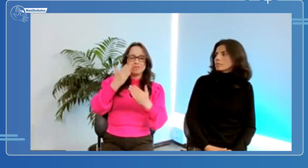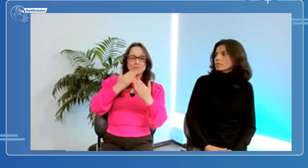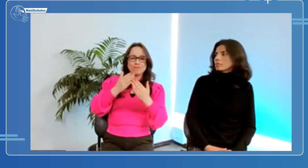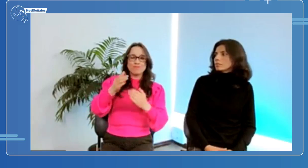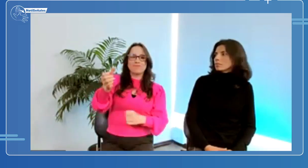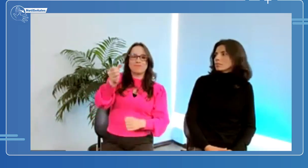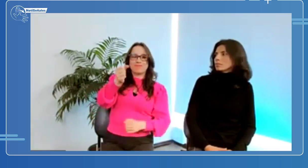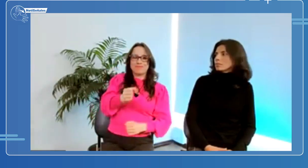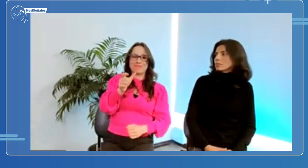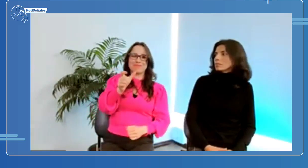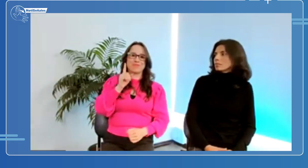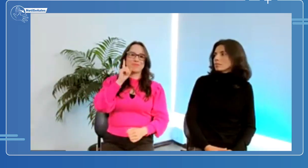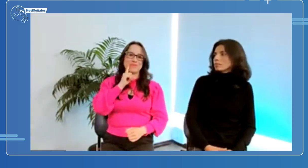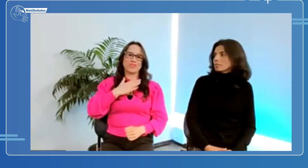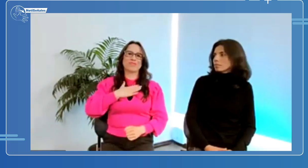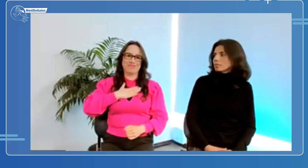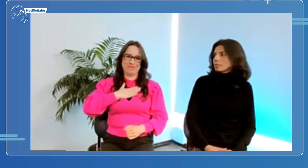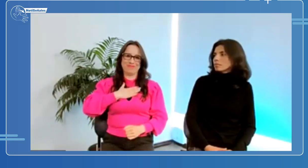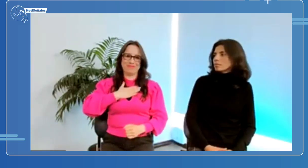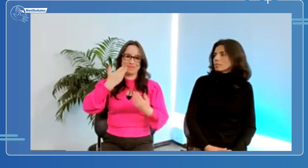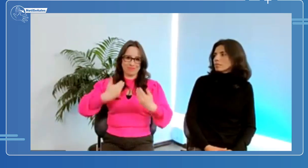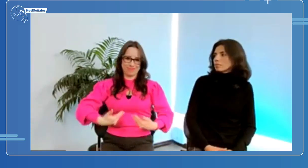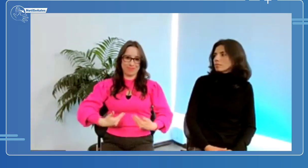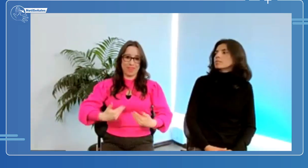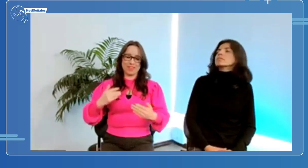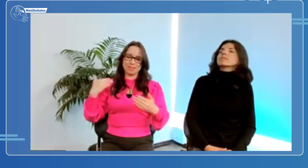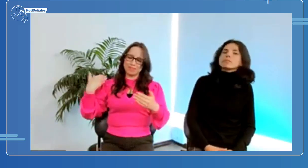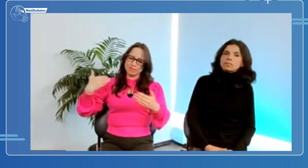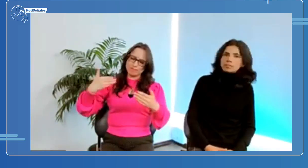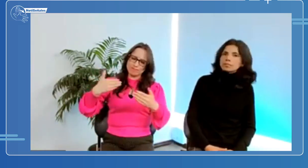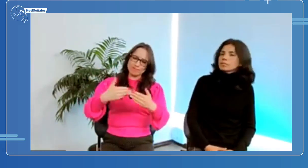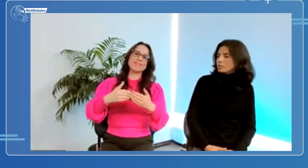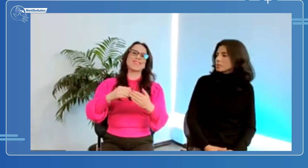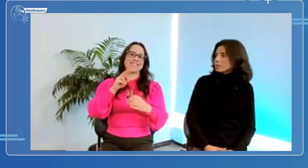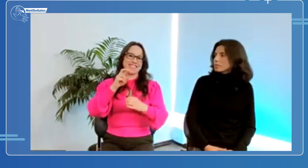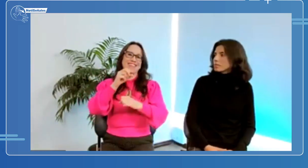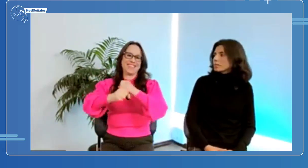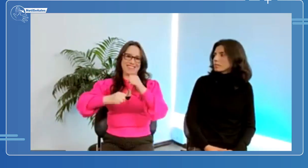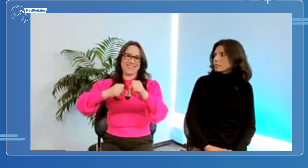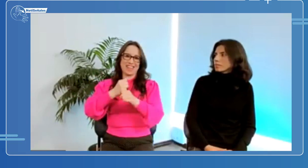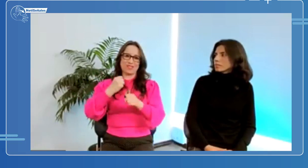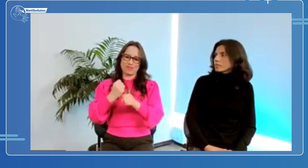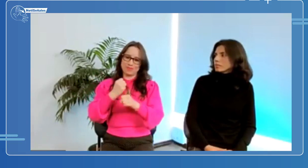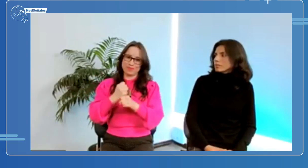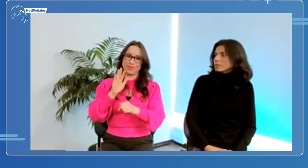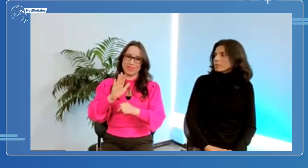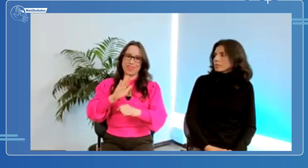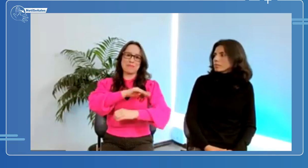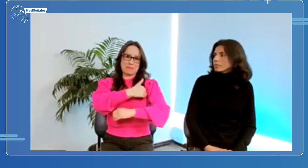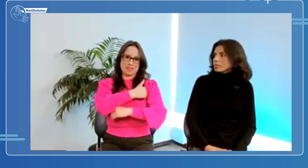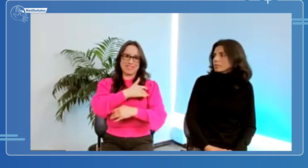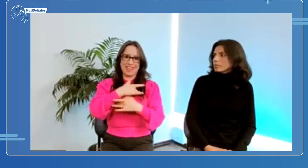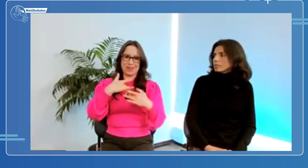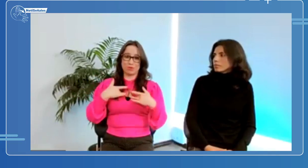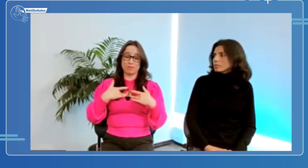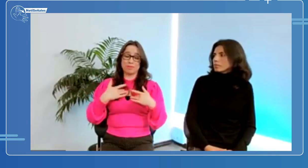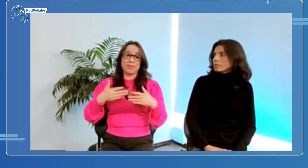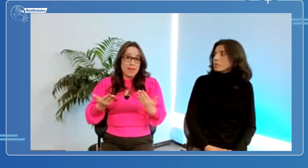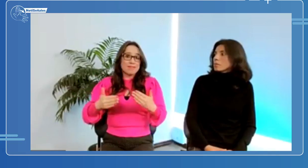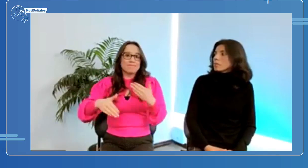desde esta coordinación se pensó en contratar a una persona sorda. A mí, durante 7 años dentro del